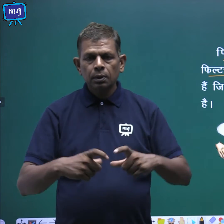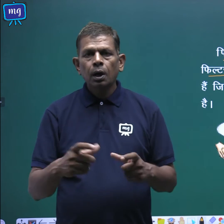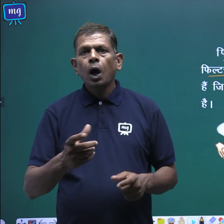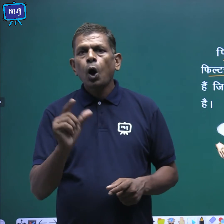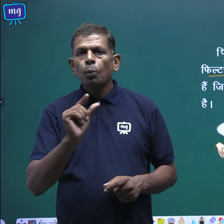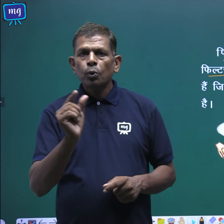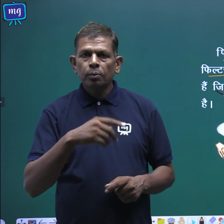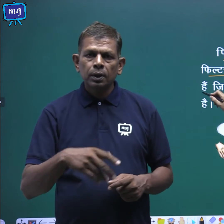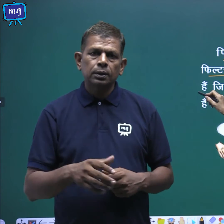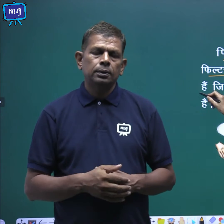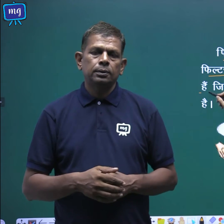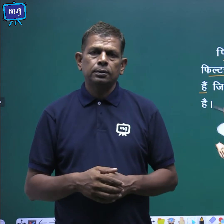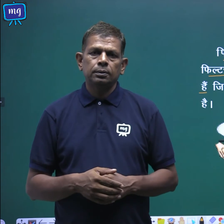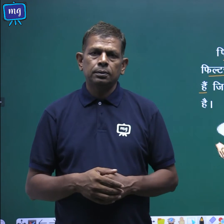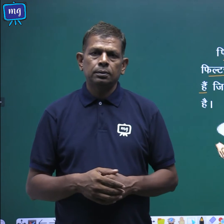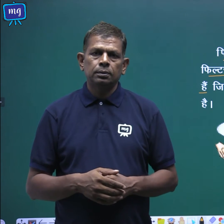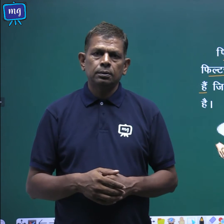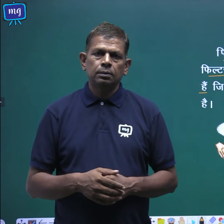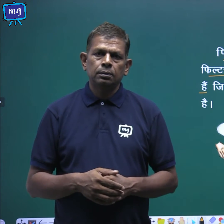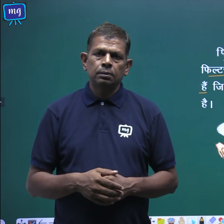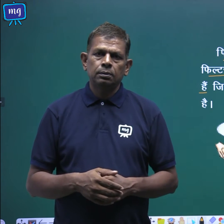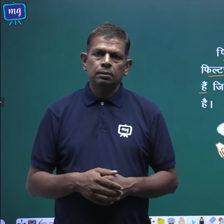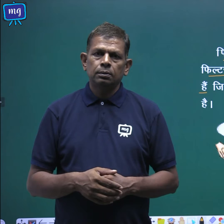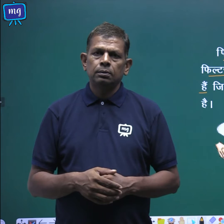उपयोग भी करते हैं,